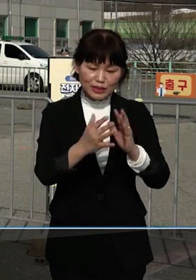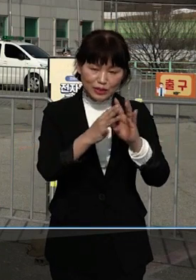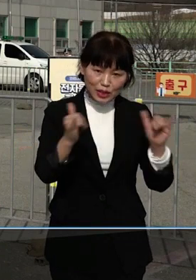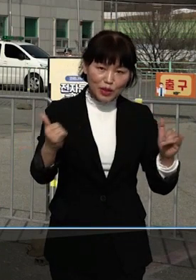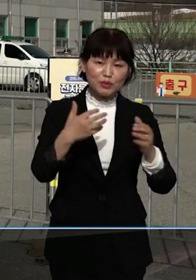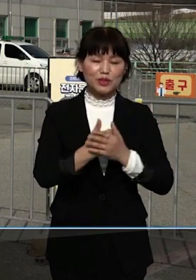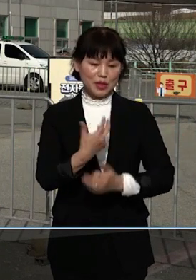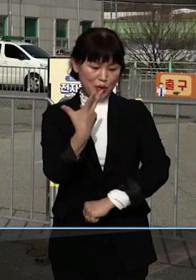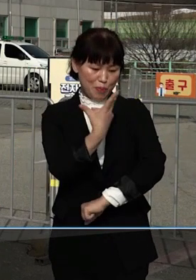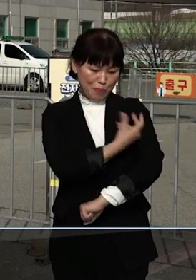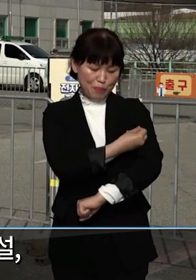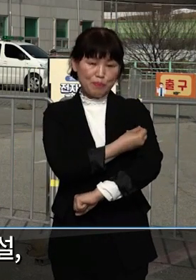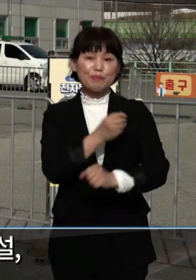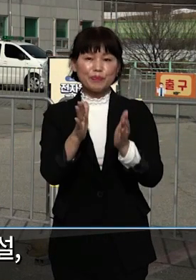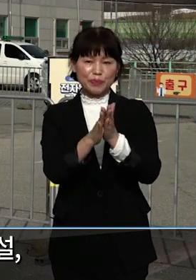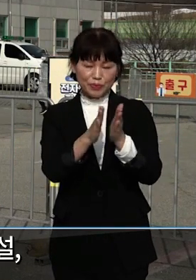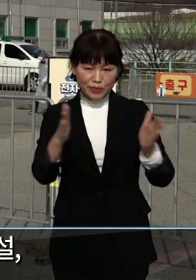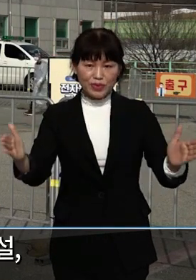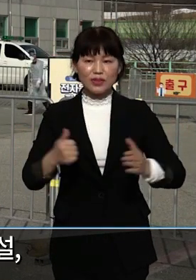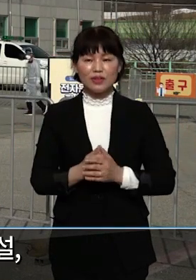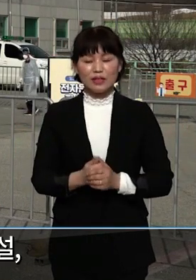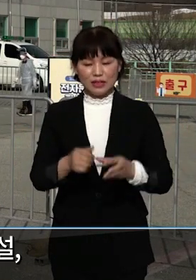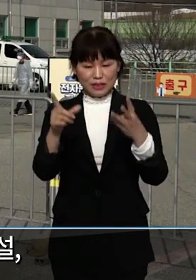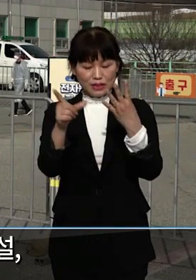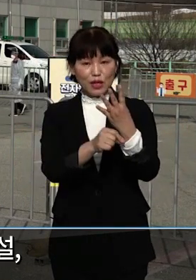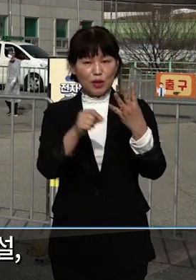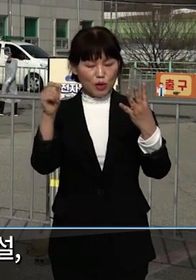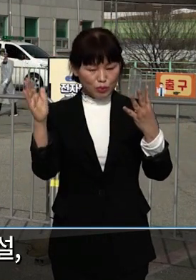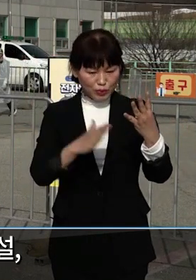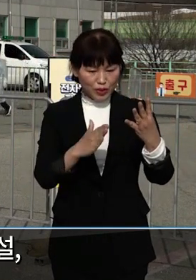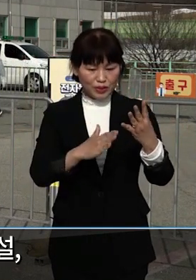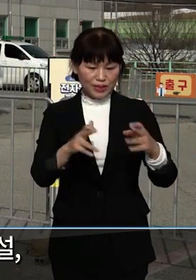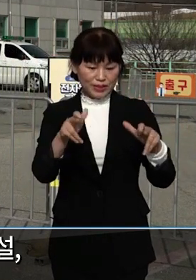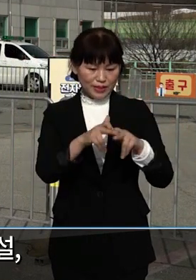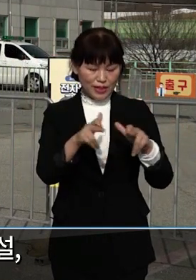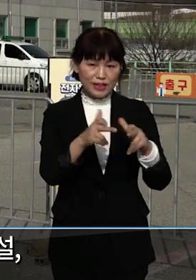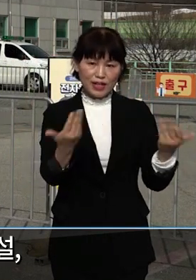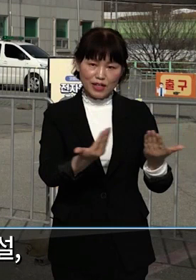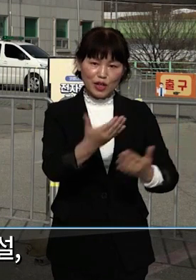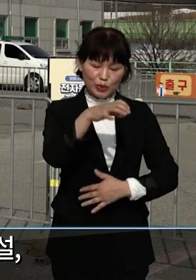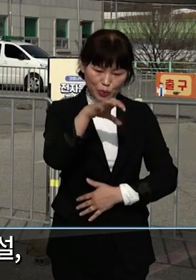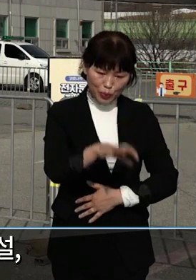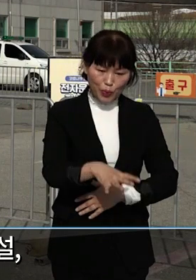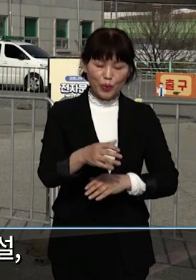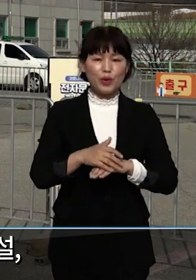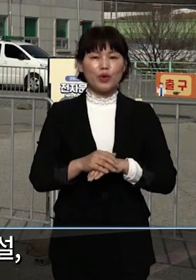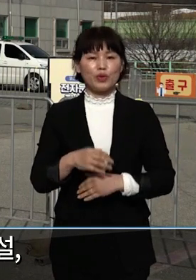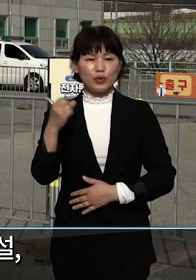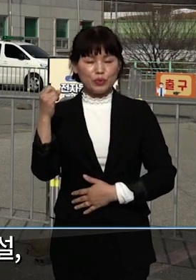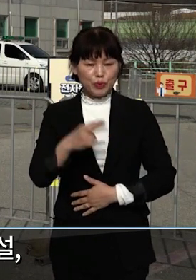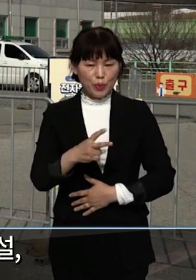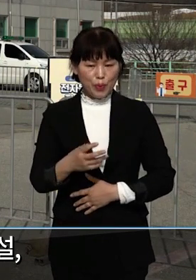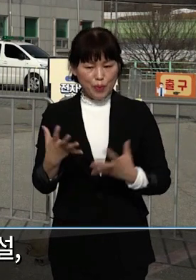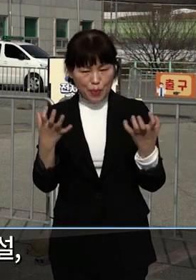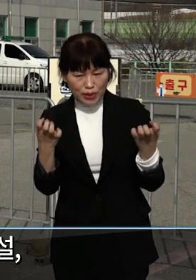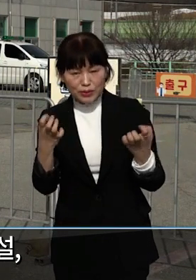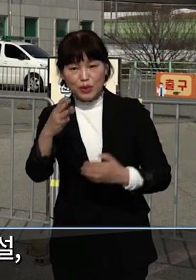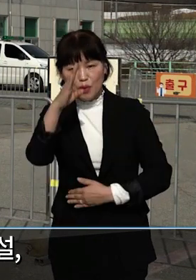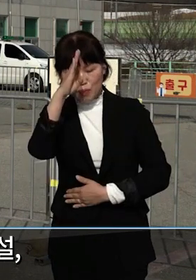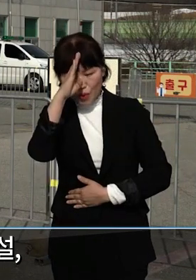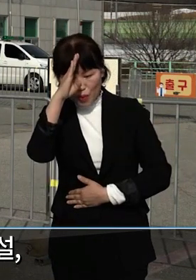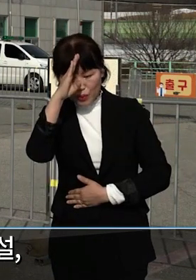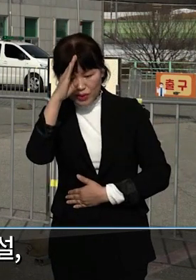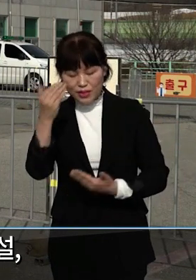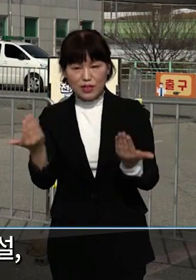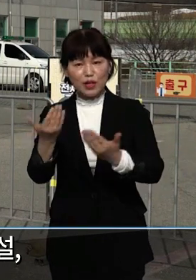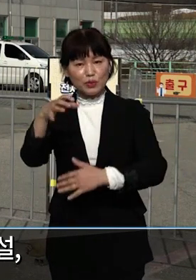접종이 시작되며 4월부터는 장애인시설, 노숙자, 결핵 및 한센인